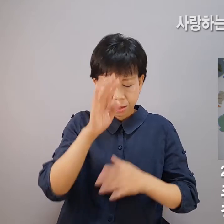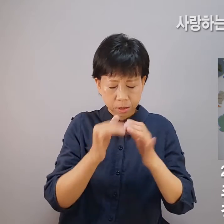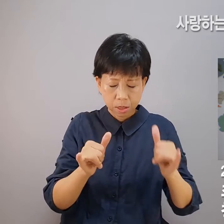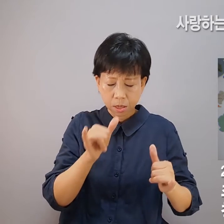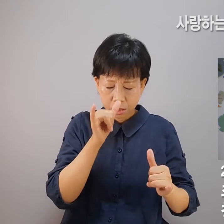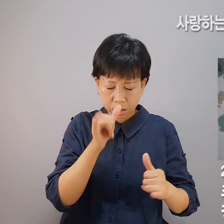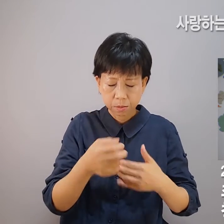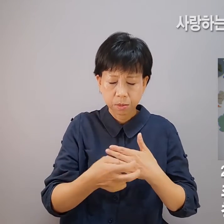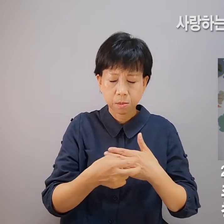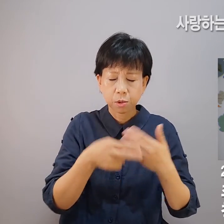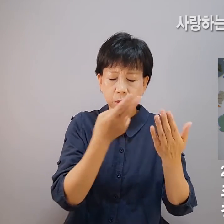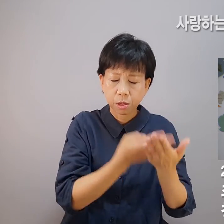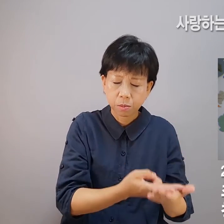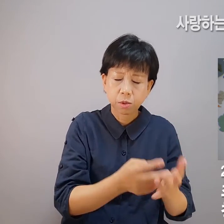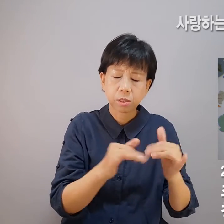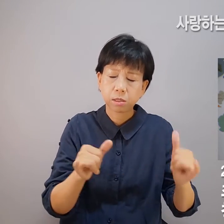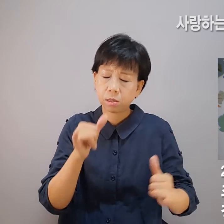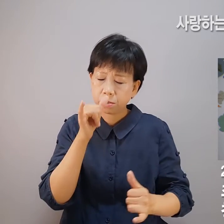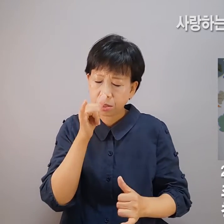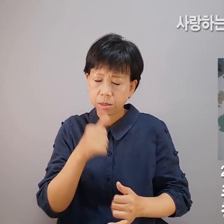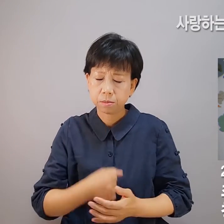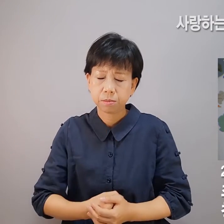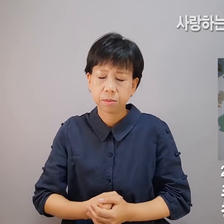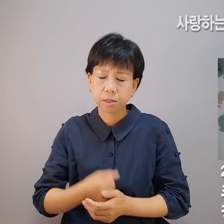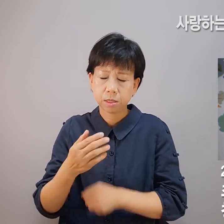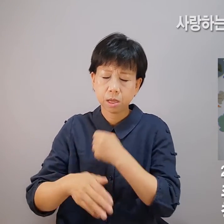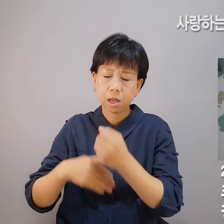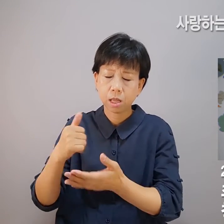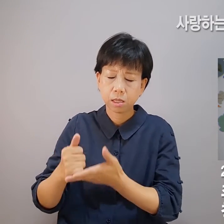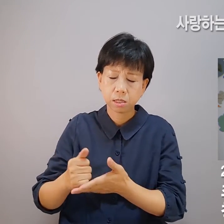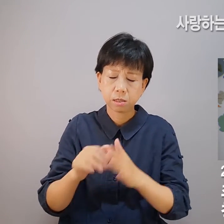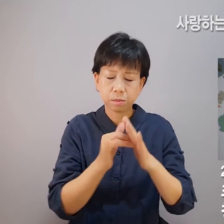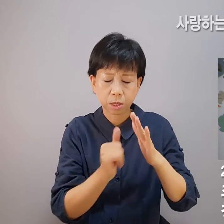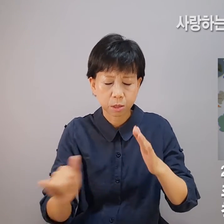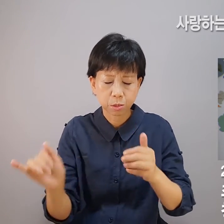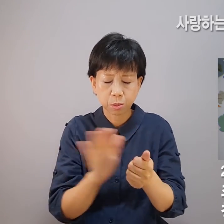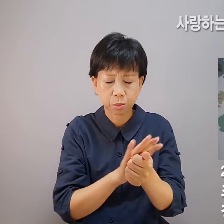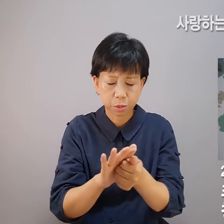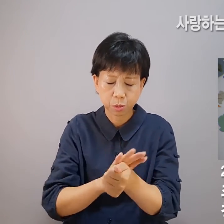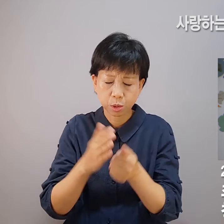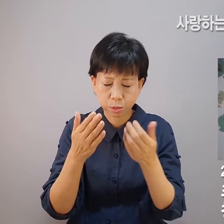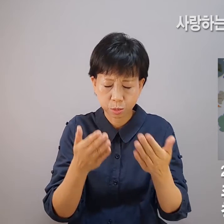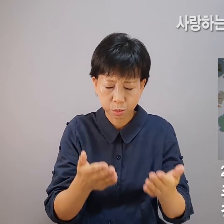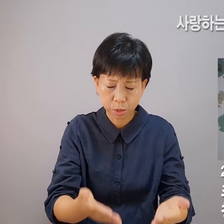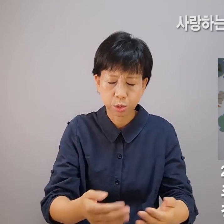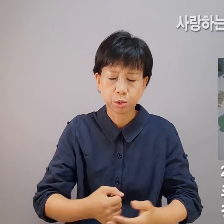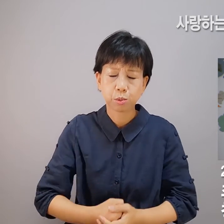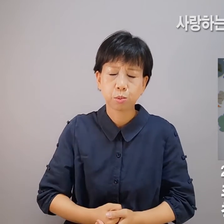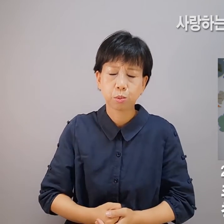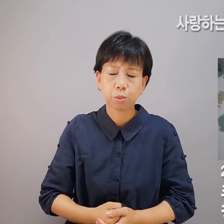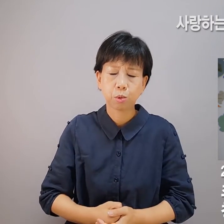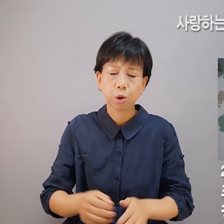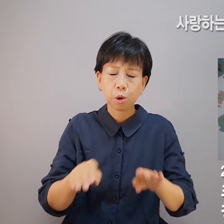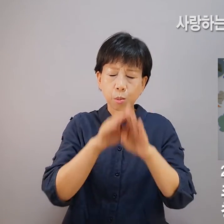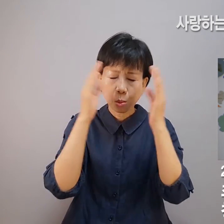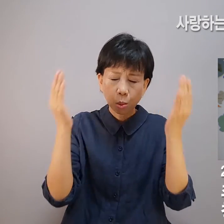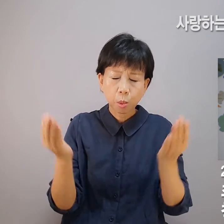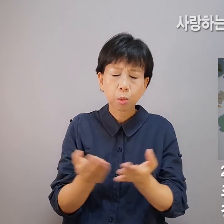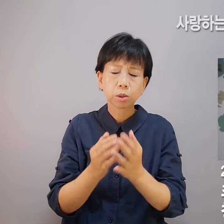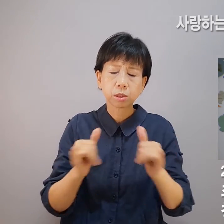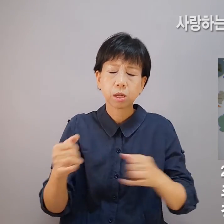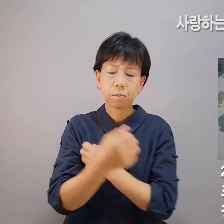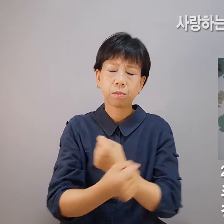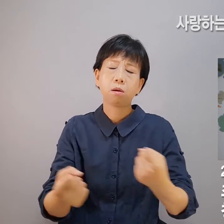분들이 계십니다. 병원에 또 요양원에 계십니다. 하나님 가족들의 마음도 위로하여 주시고 우리